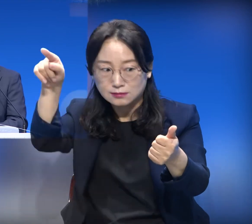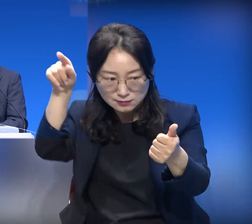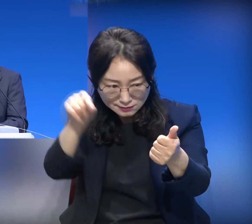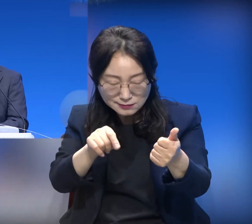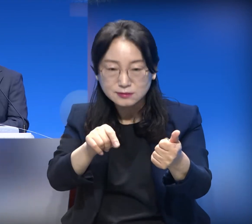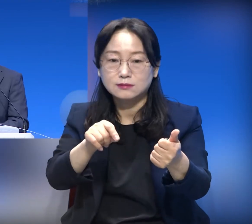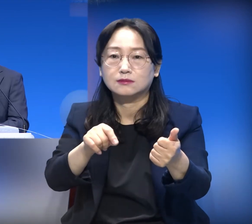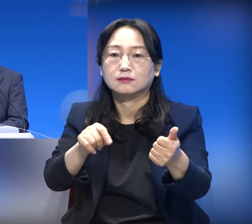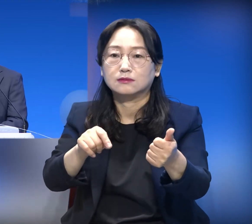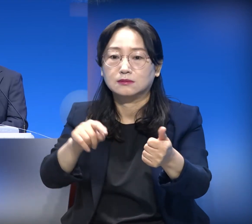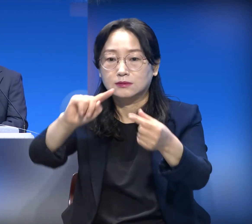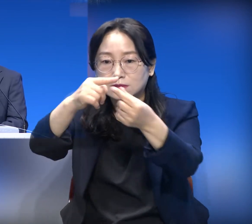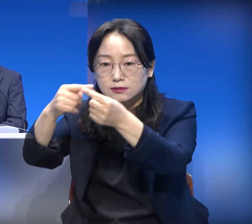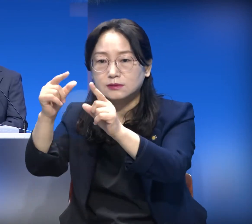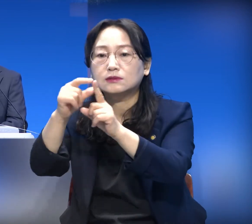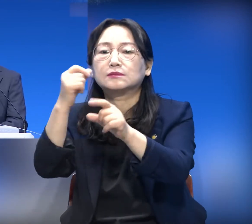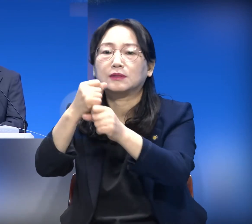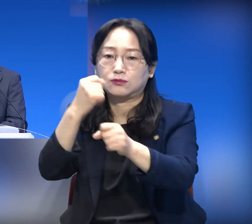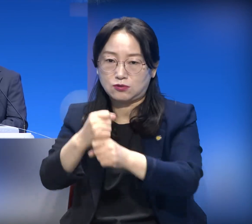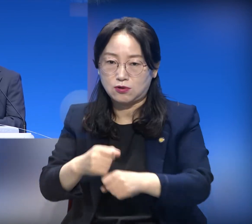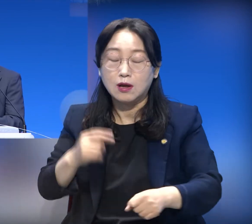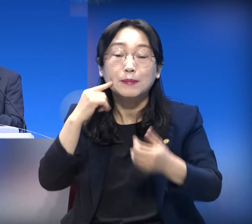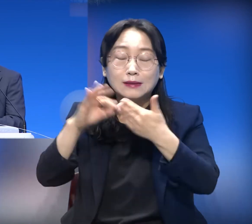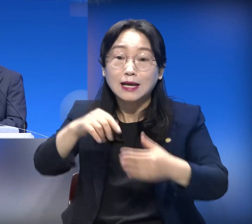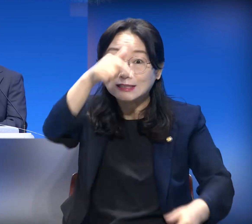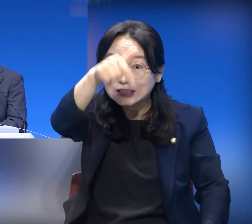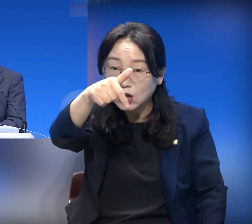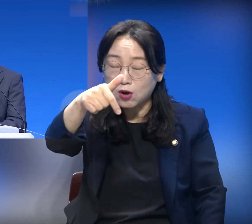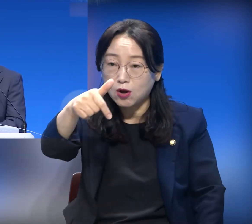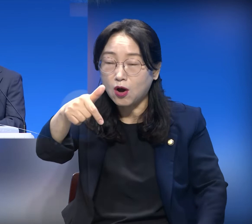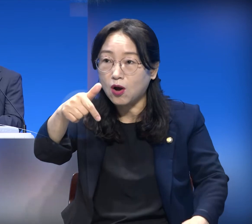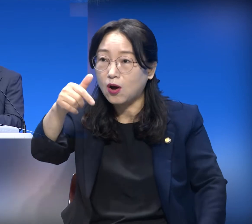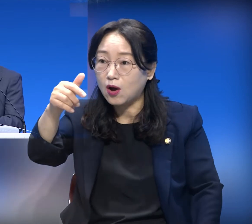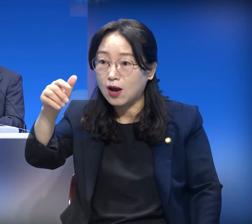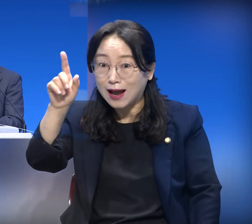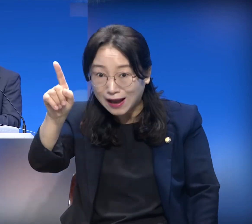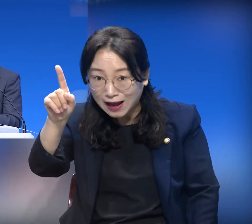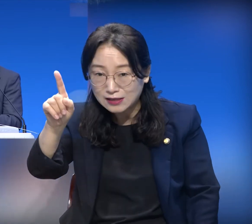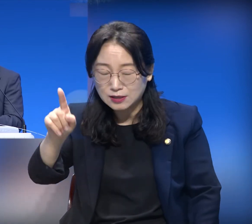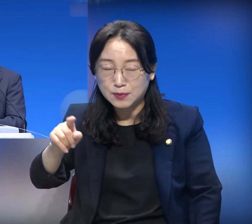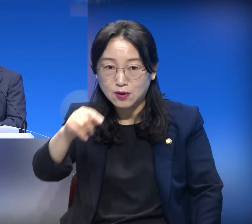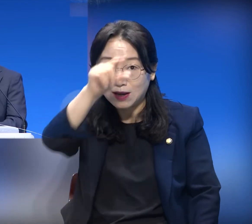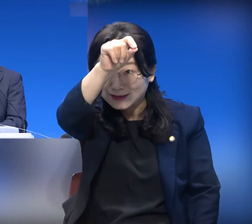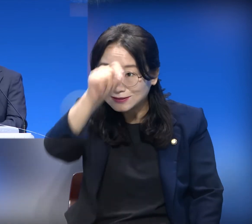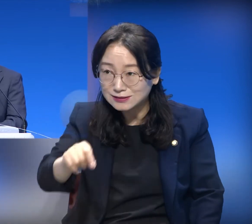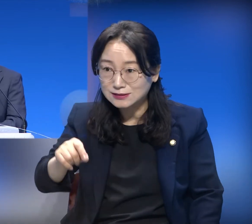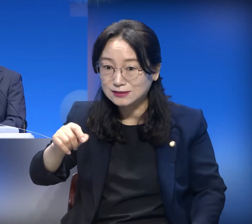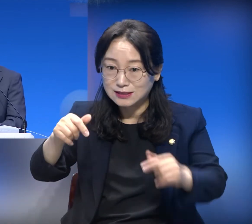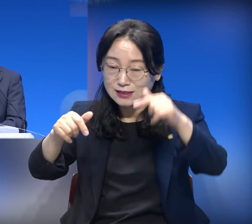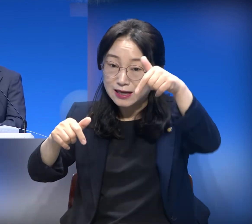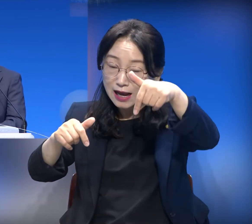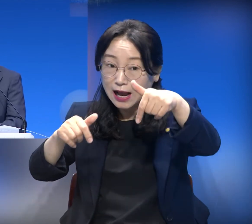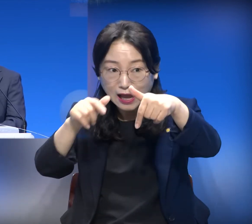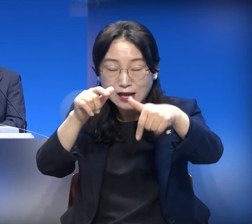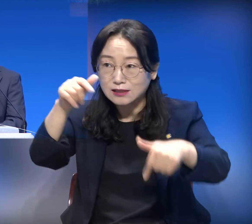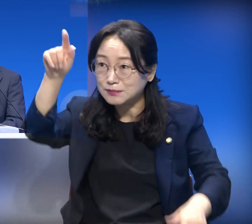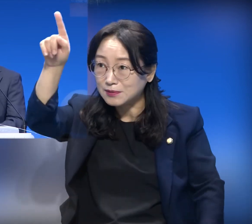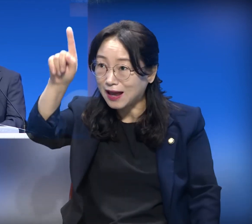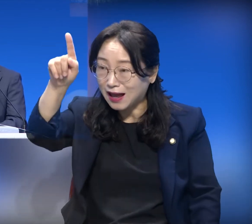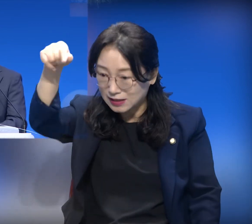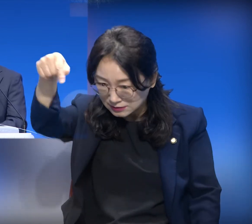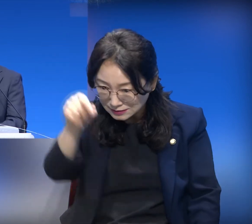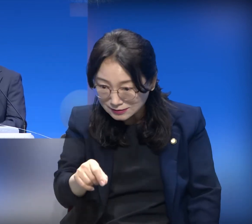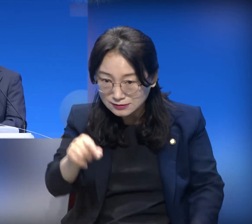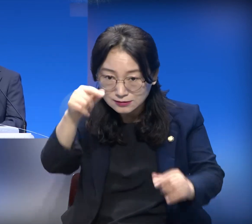시작했습니다. 그래서 우리나라 말하면 기억을 적으면 기억을 적고, 그래서 R을 적으면 가, 니은을 눈을 깜빡하면 니은,